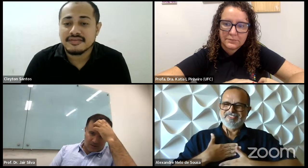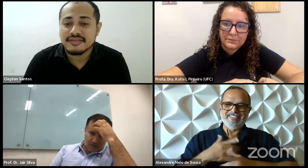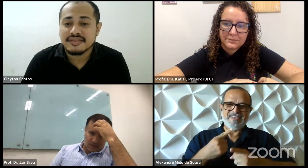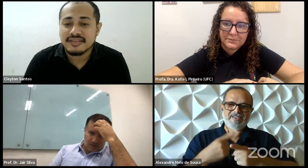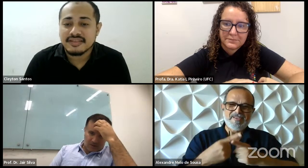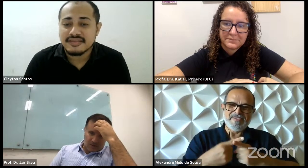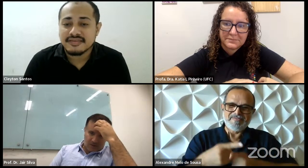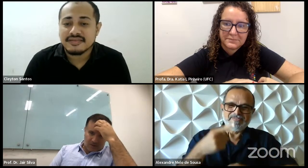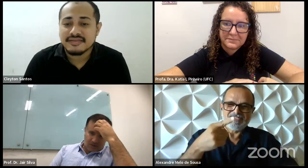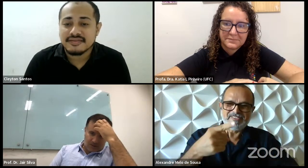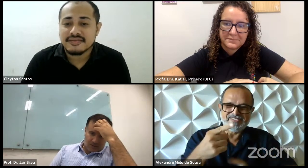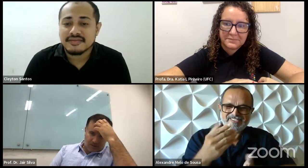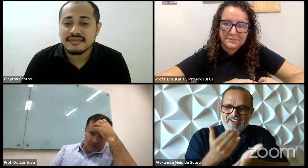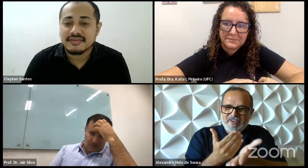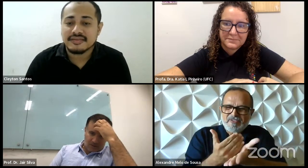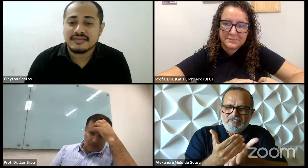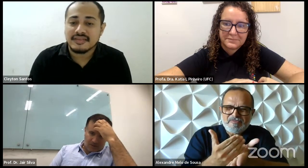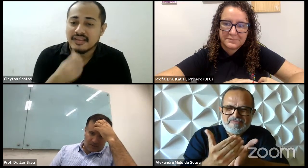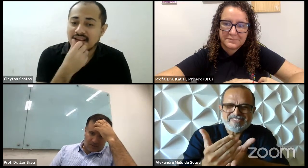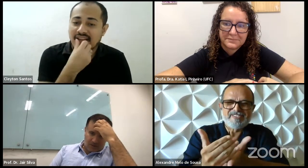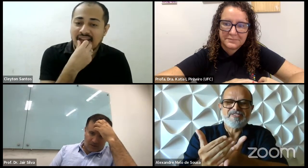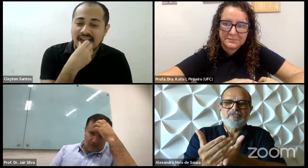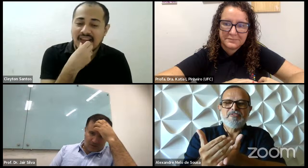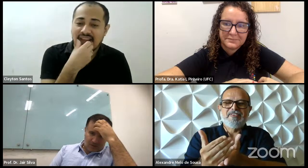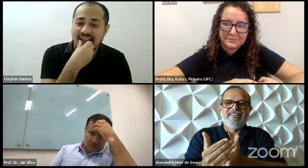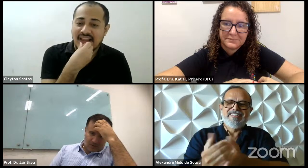A questão da introdução